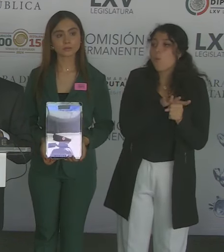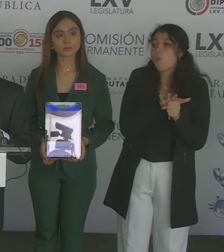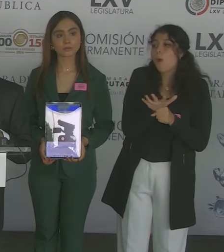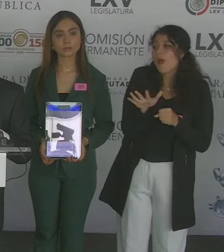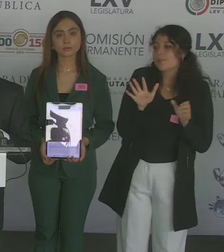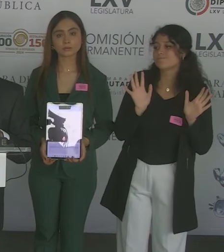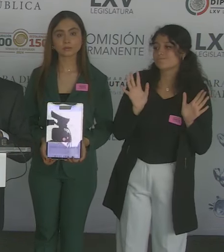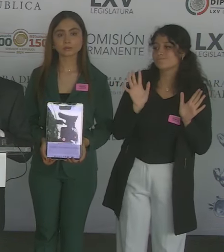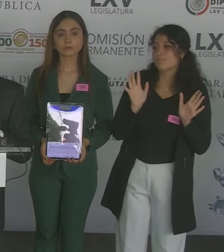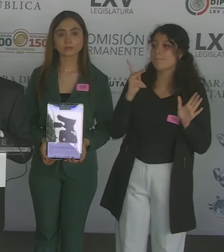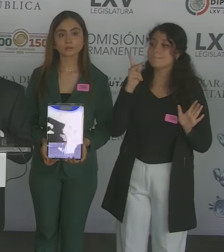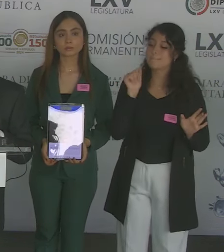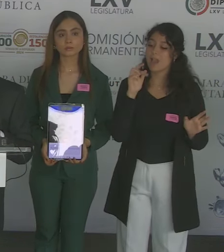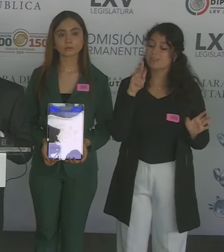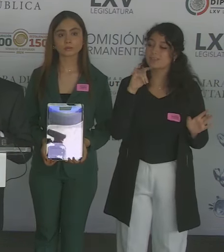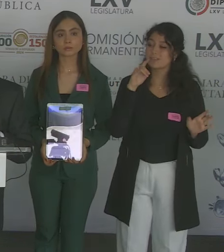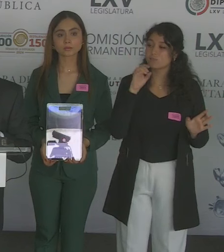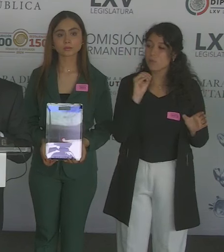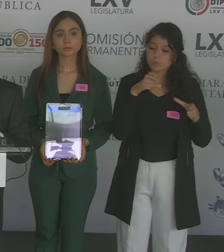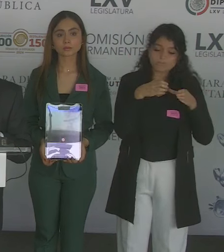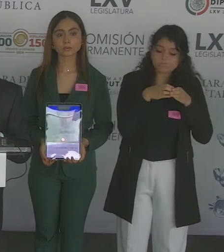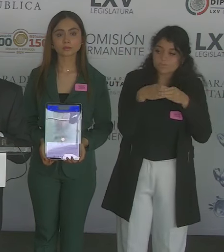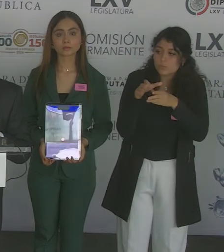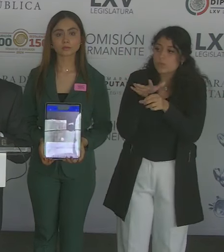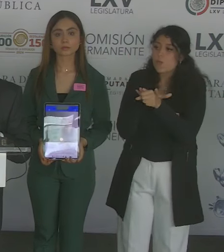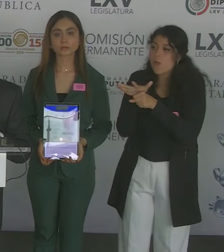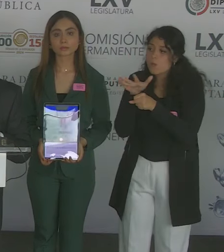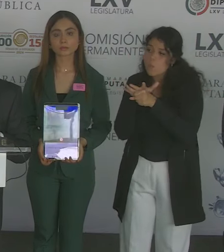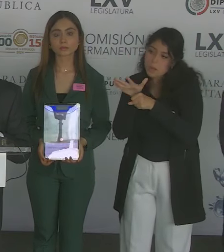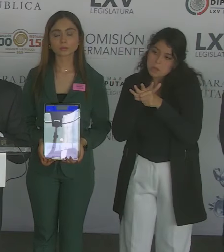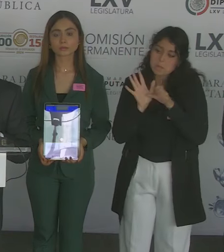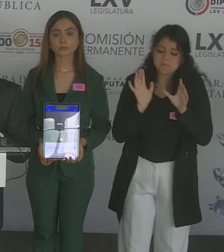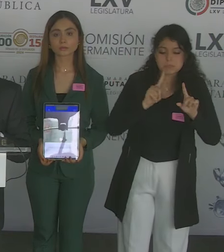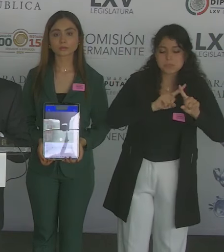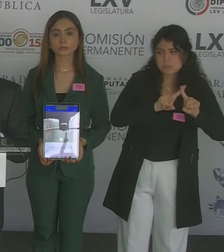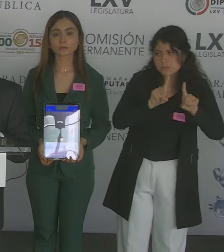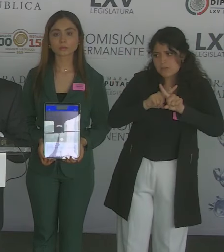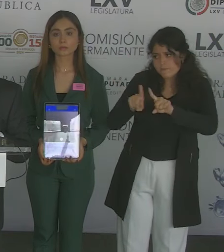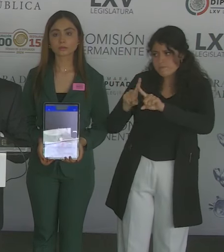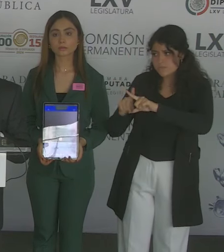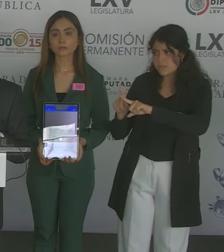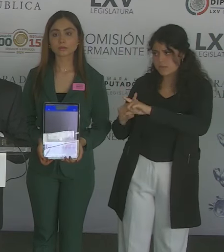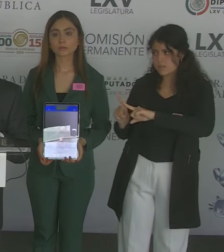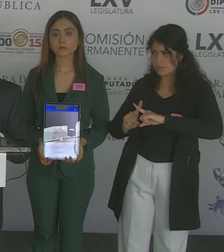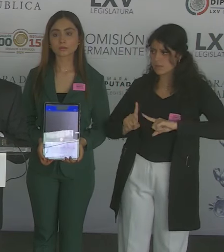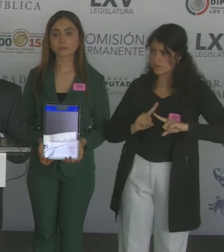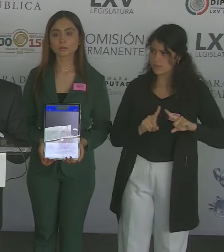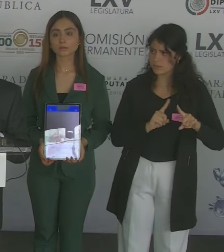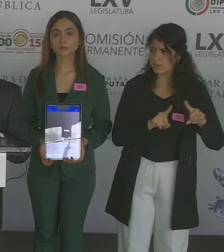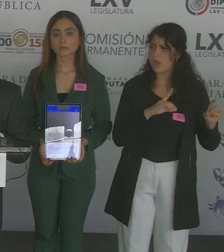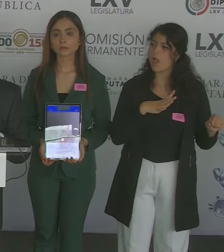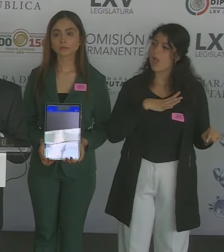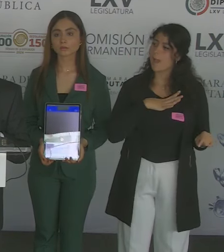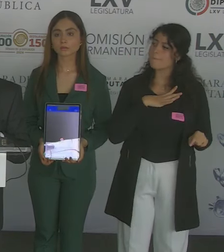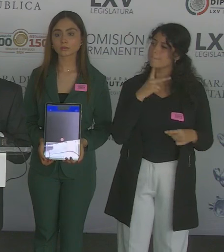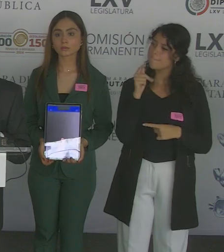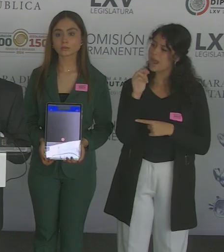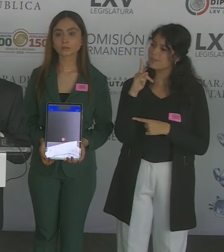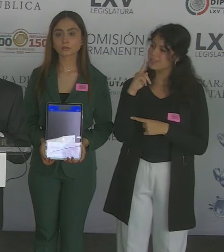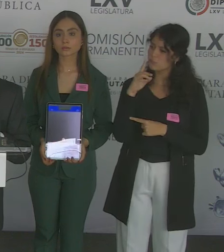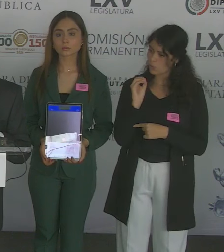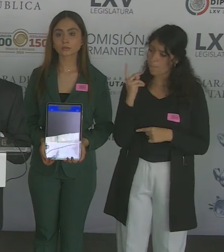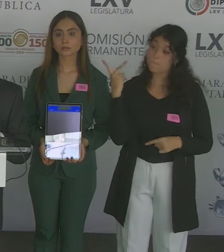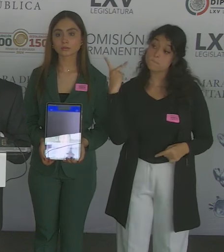político o a la coalición como un ente diferente diferenciado porque si lo entiendes Como partido político no